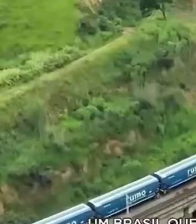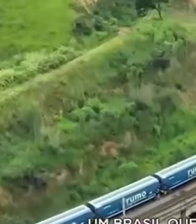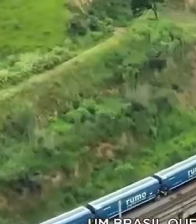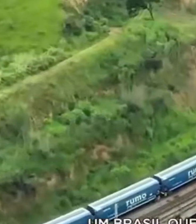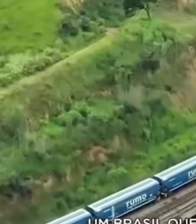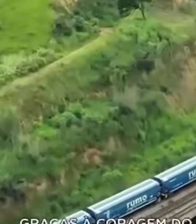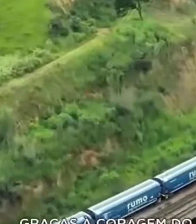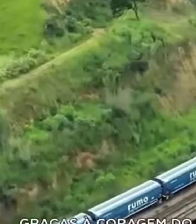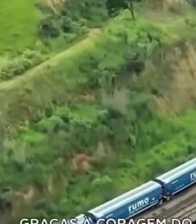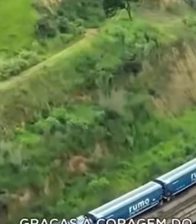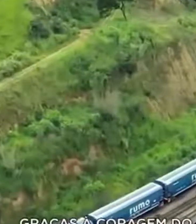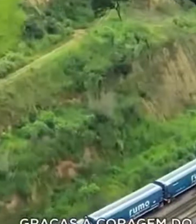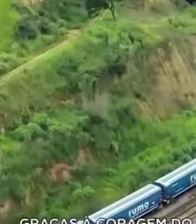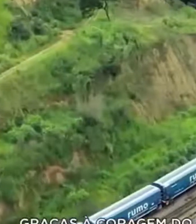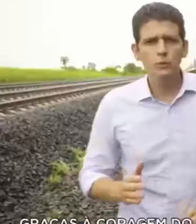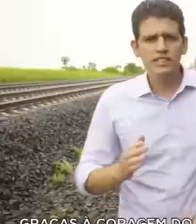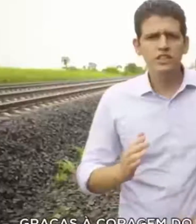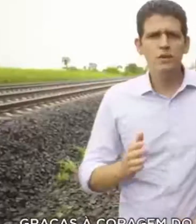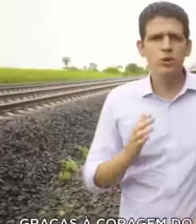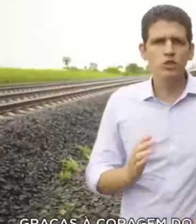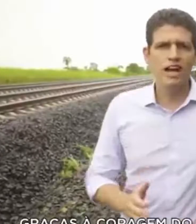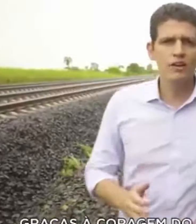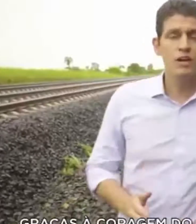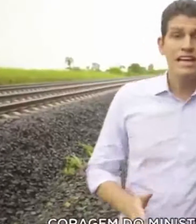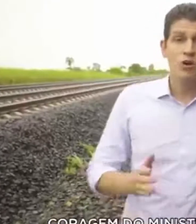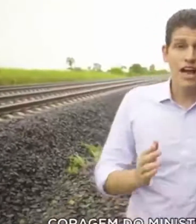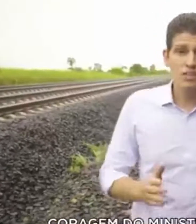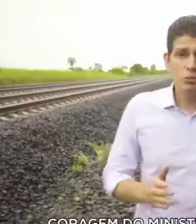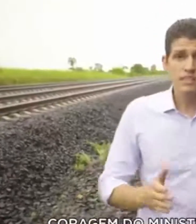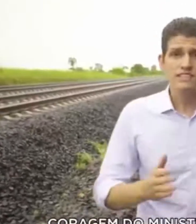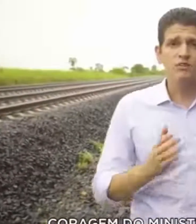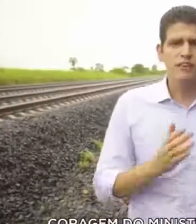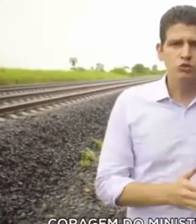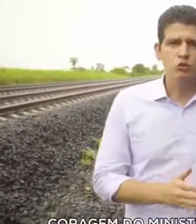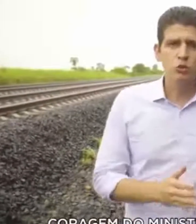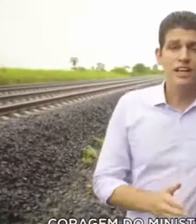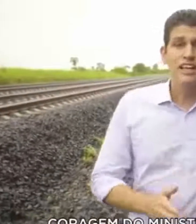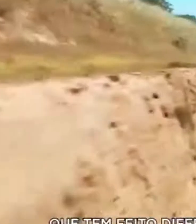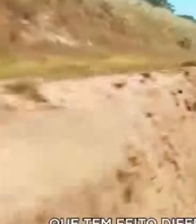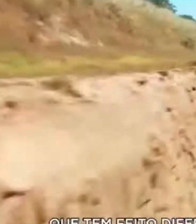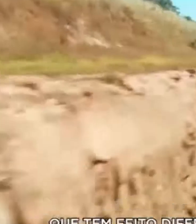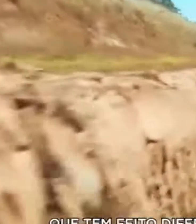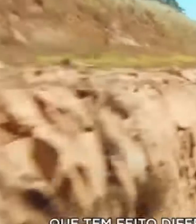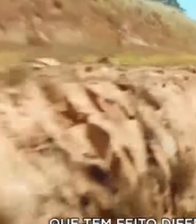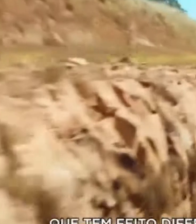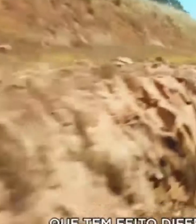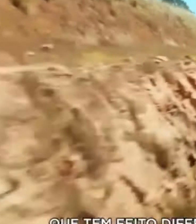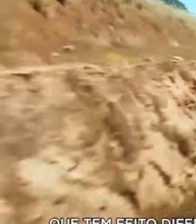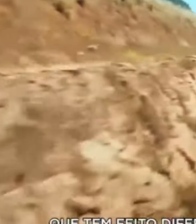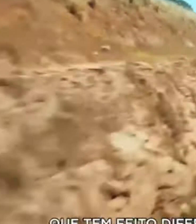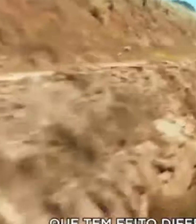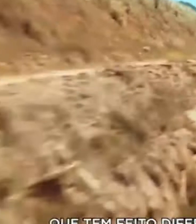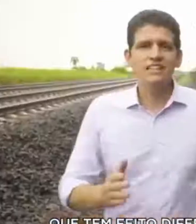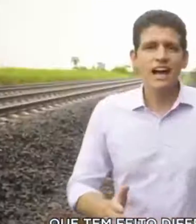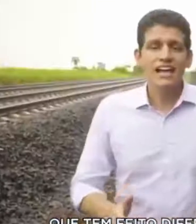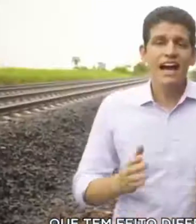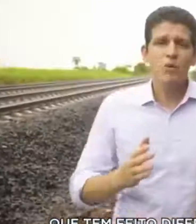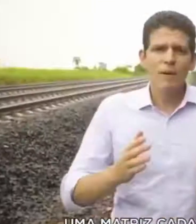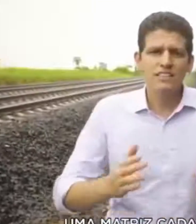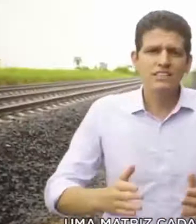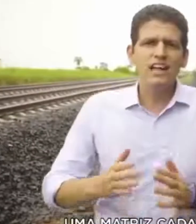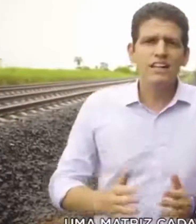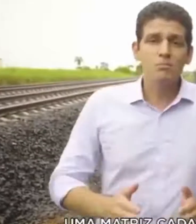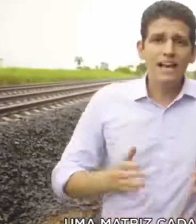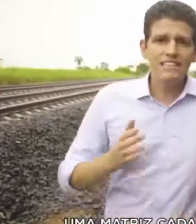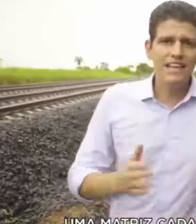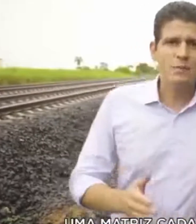Brasil que entra nos trilhos graças à coragem do presidente Jair Bolsonaro, coragem do Ministério da Infraestrutura, que tem feito diferente para alcançar aí